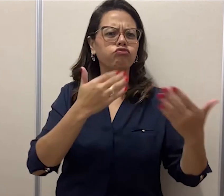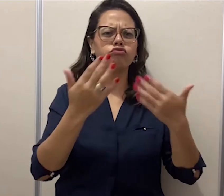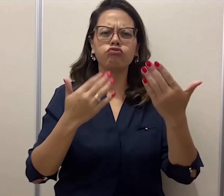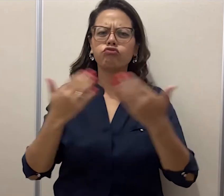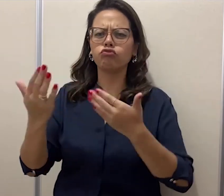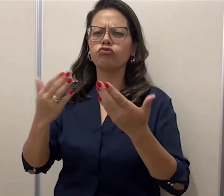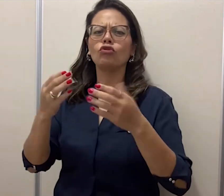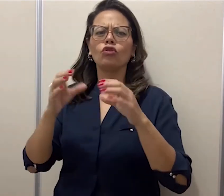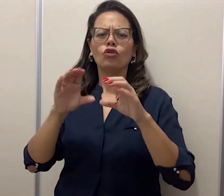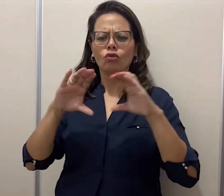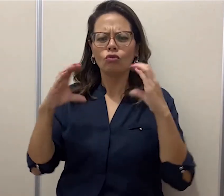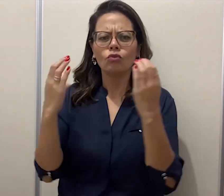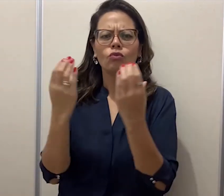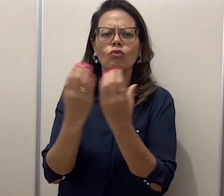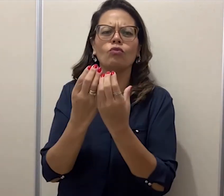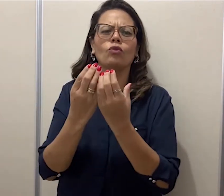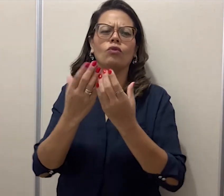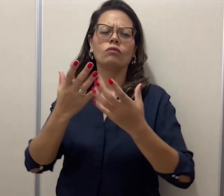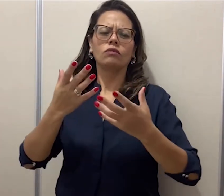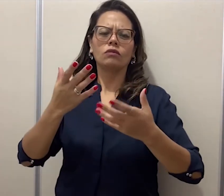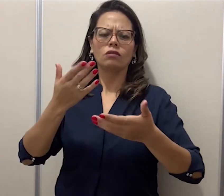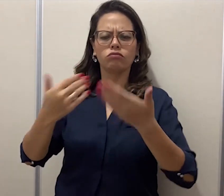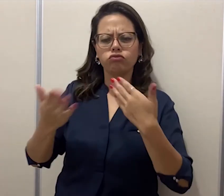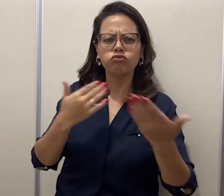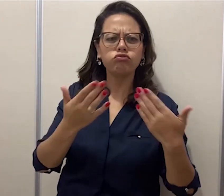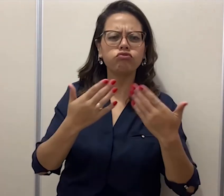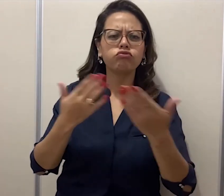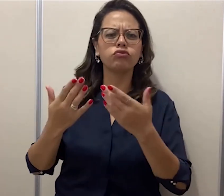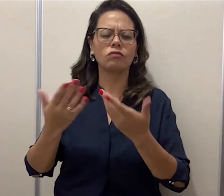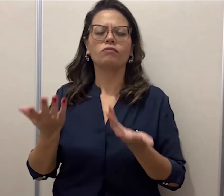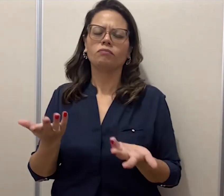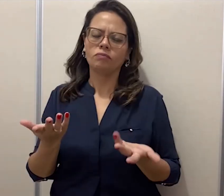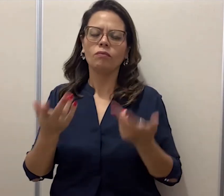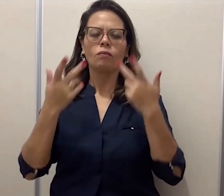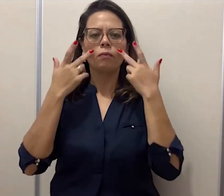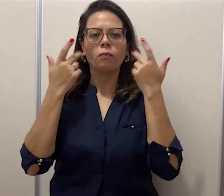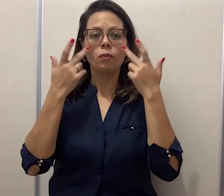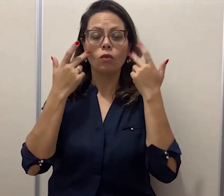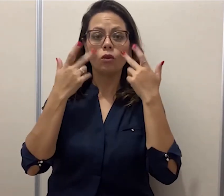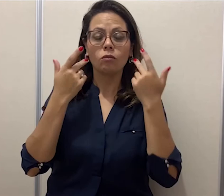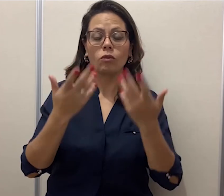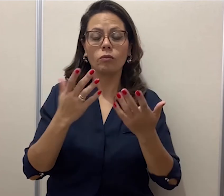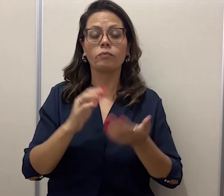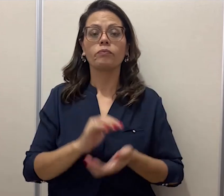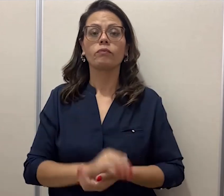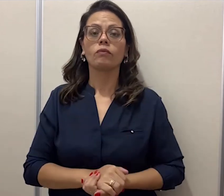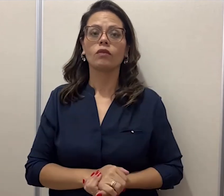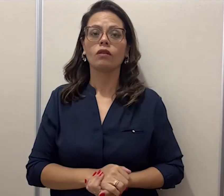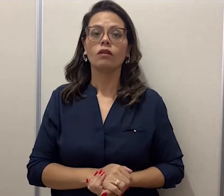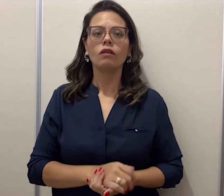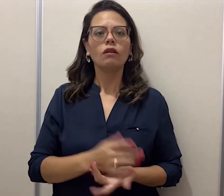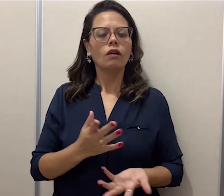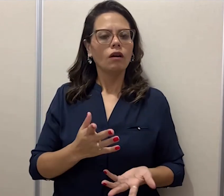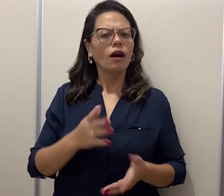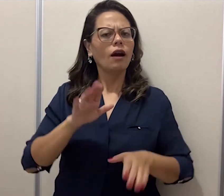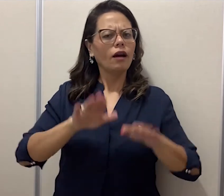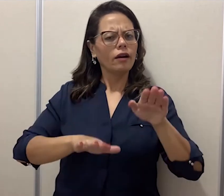uma língua que está em circulação que têm uma comunidade falante é normal